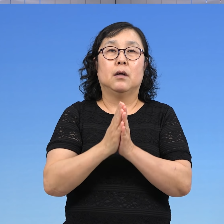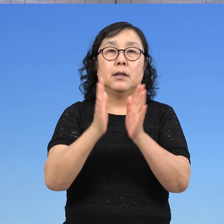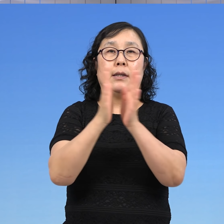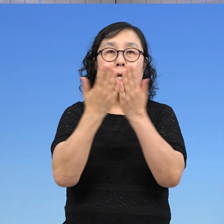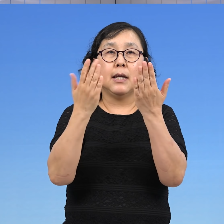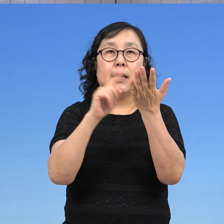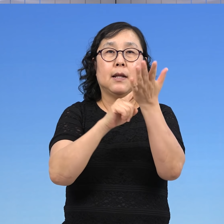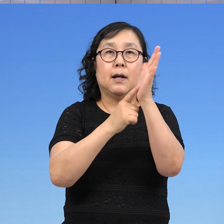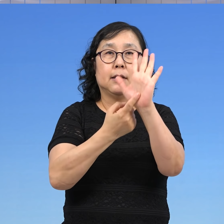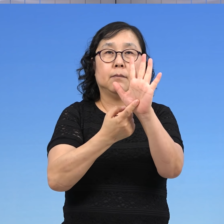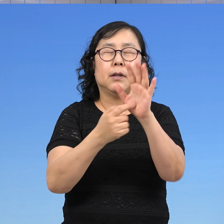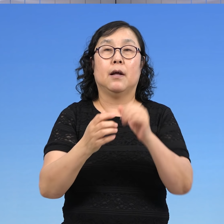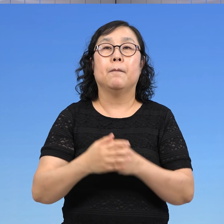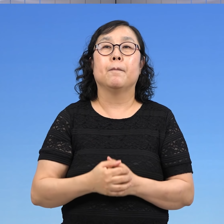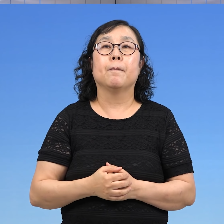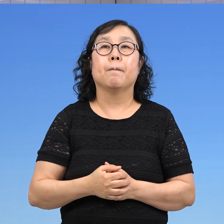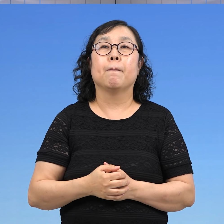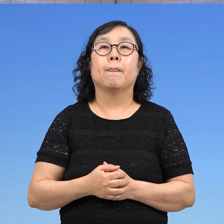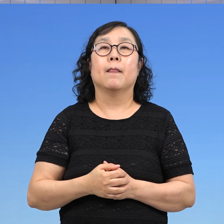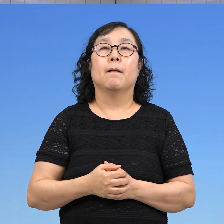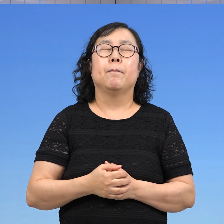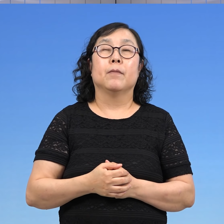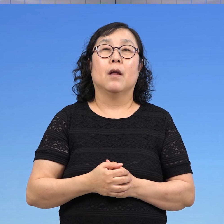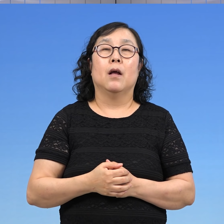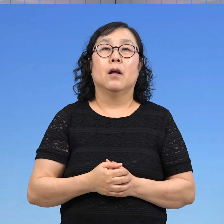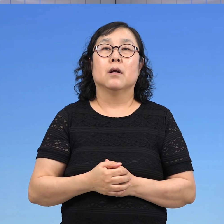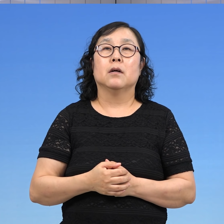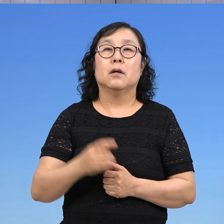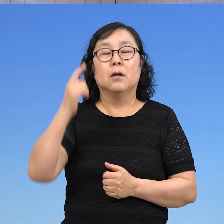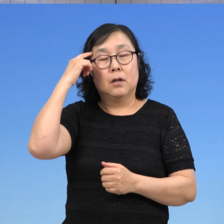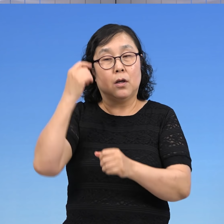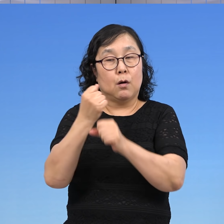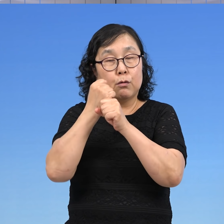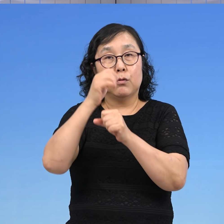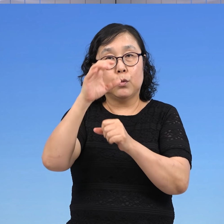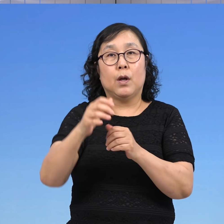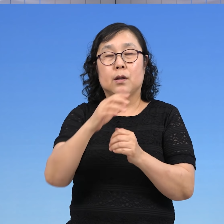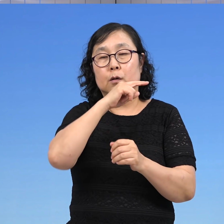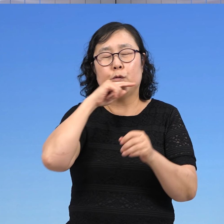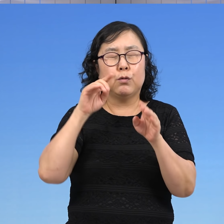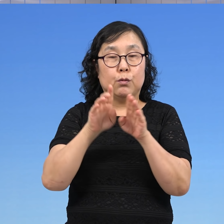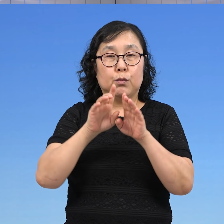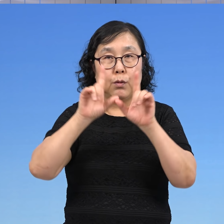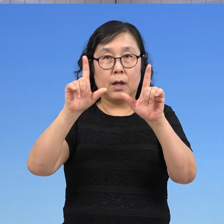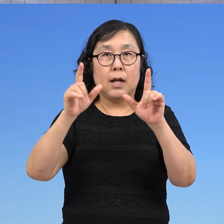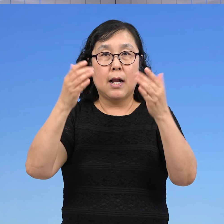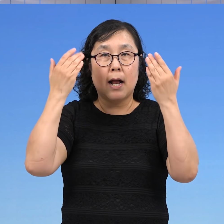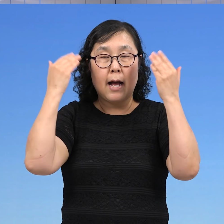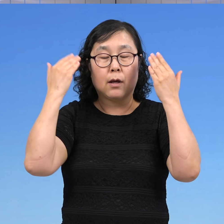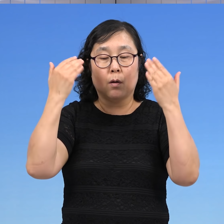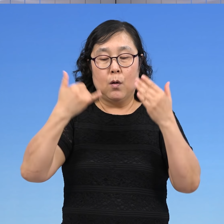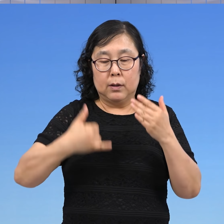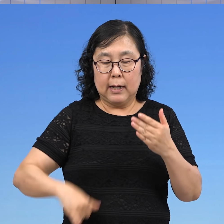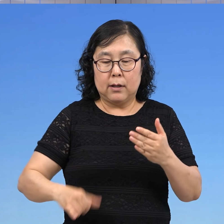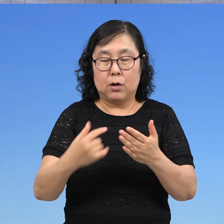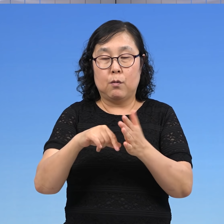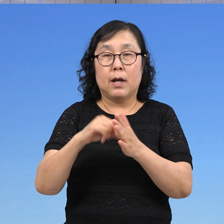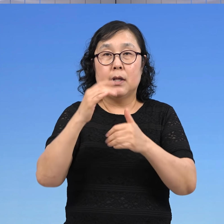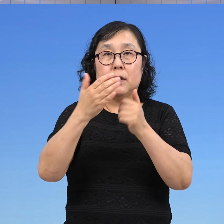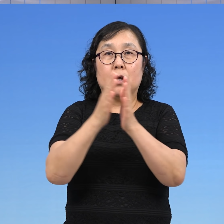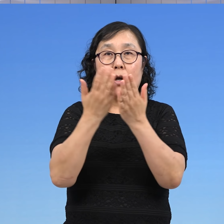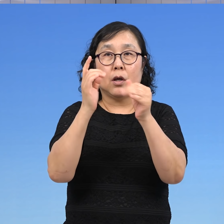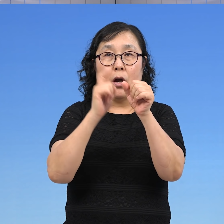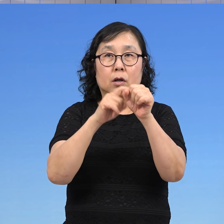나왔습니다 여러분이 기독교 성 윤리 에서요 주 이렇게 자녀들과 부모를 위한 성경적